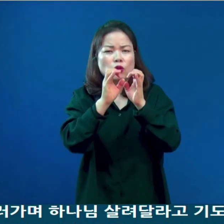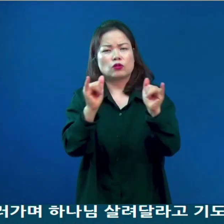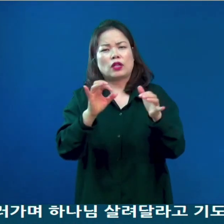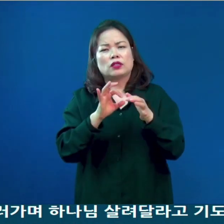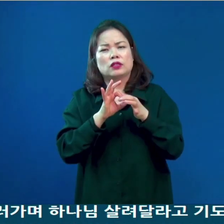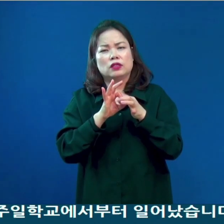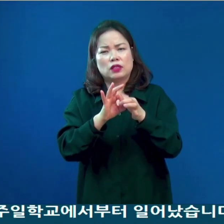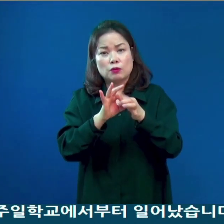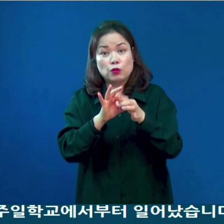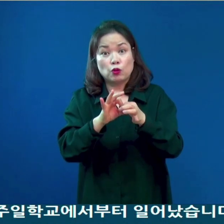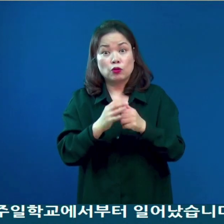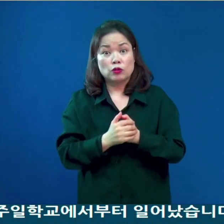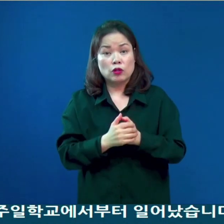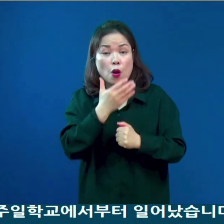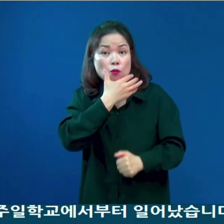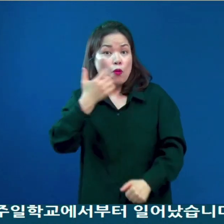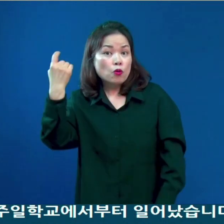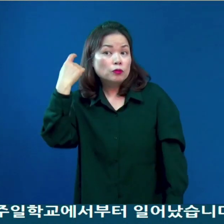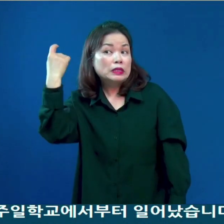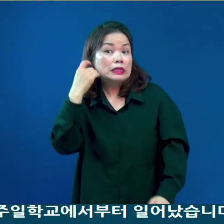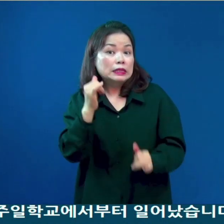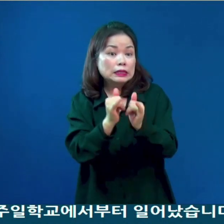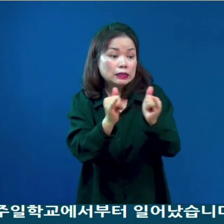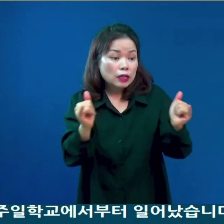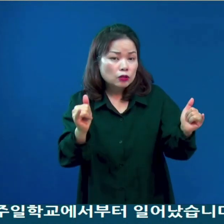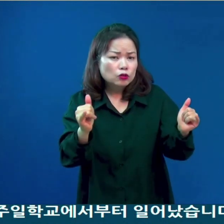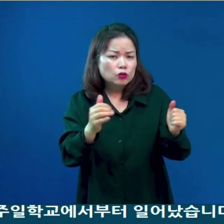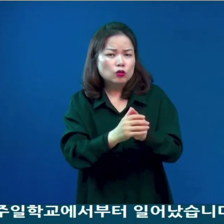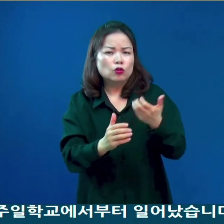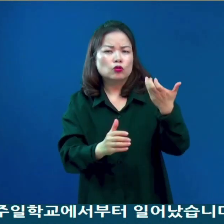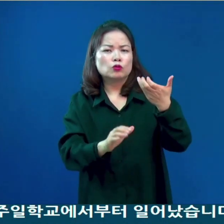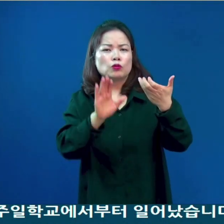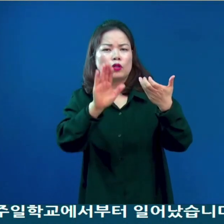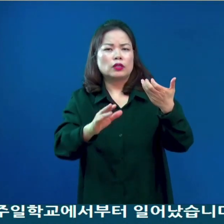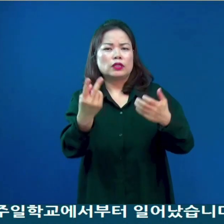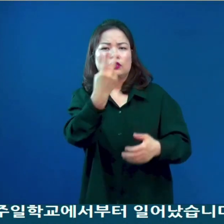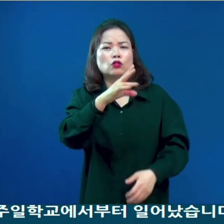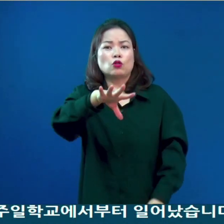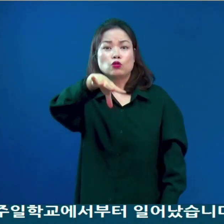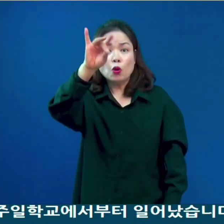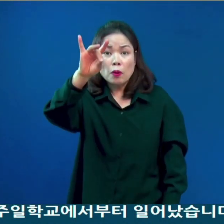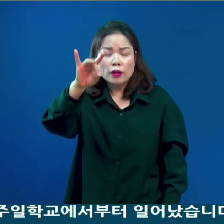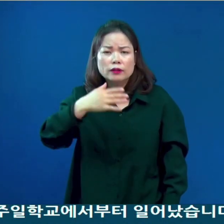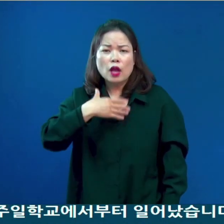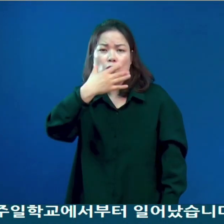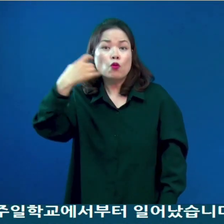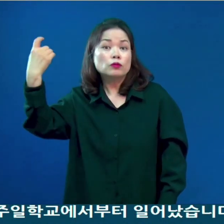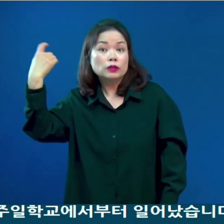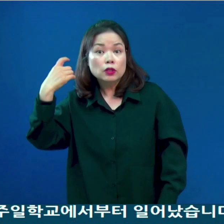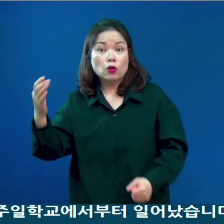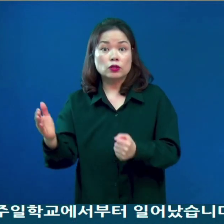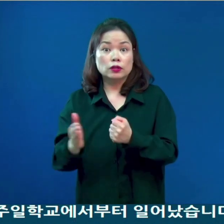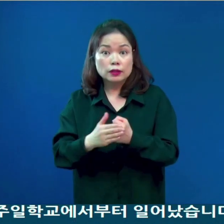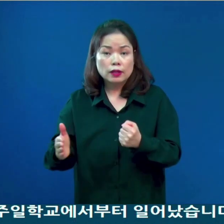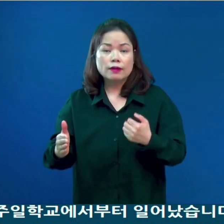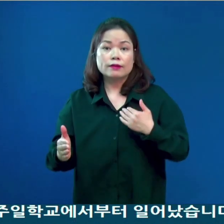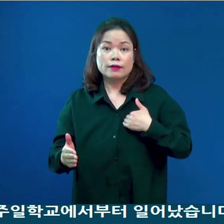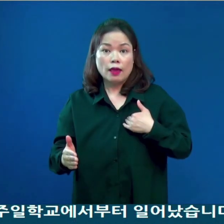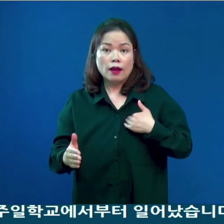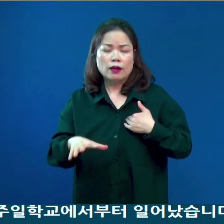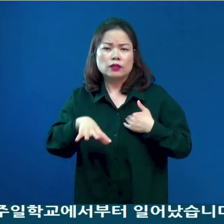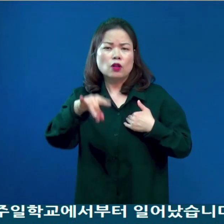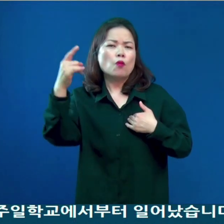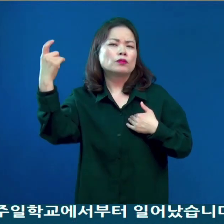통해서 복음을 들은 자들이 90년대 후반과 2000년대 초반에 내가 이 복음을 들었으니 내가